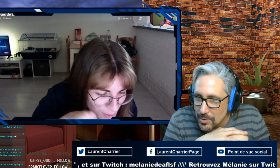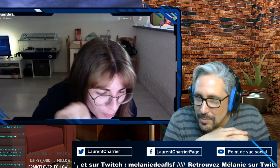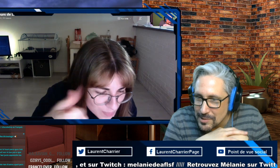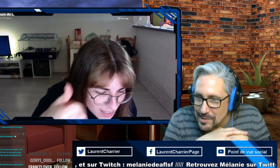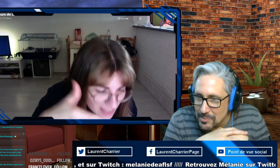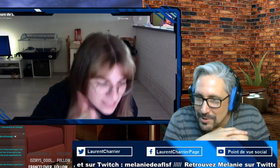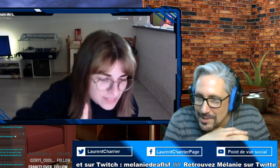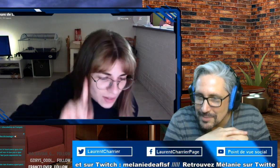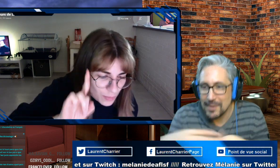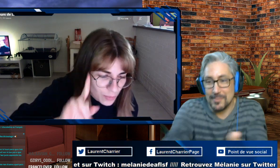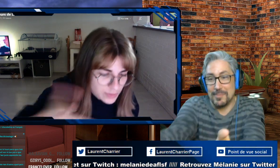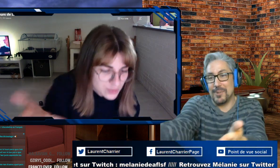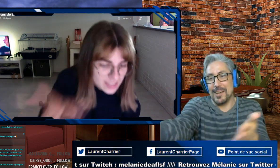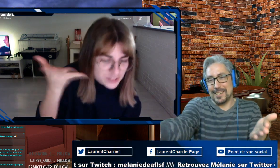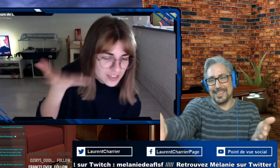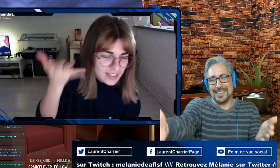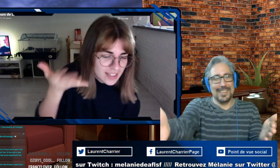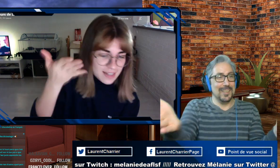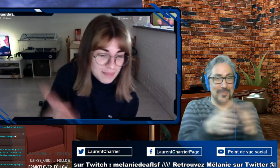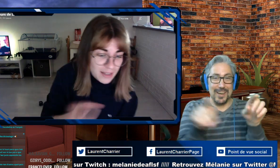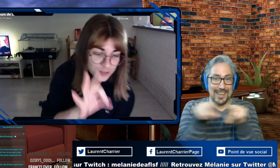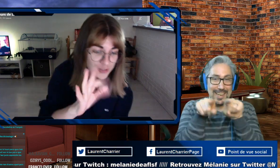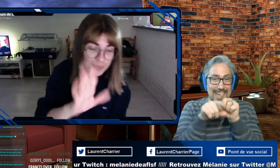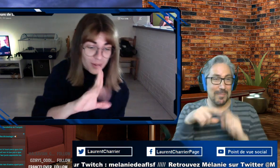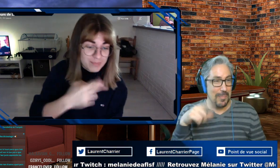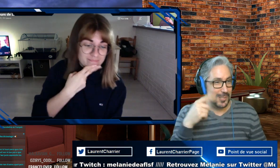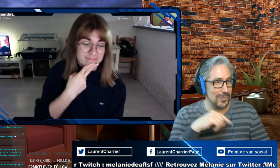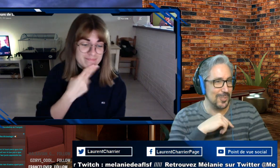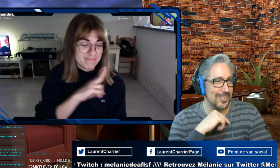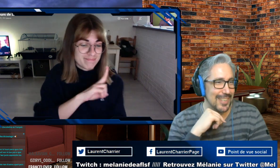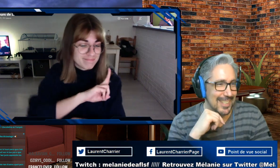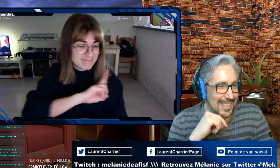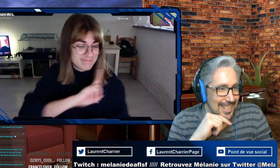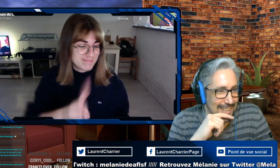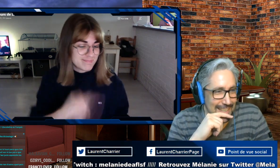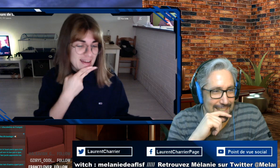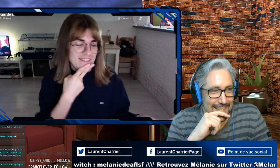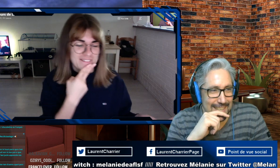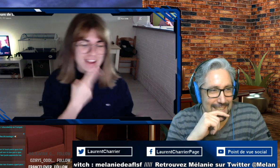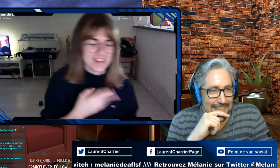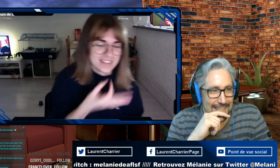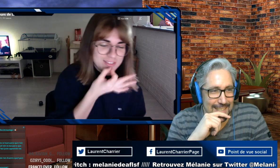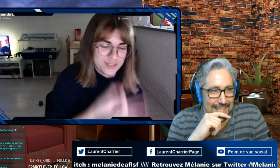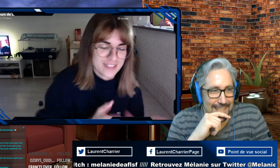15 par le haut. Bah voilà. Bah, justement. La même astuce, ouais.